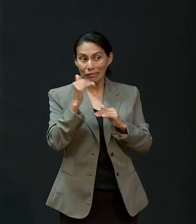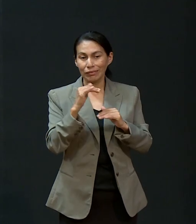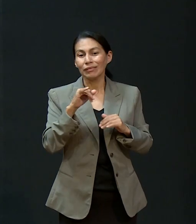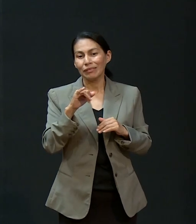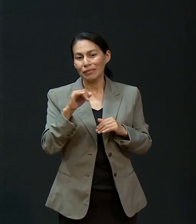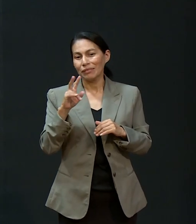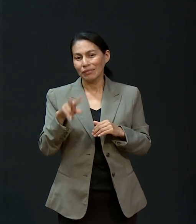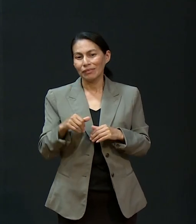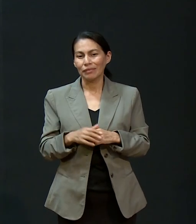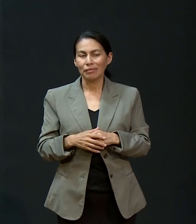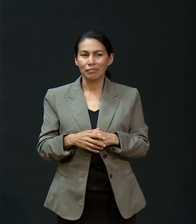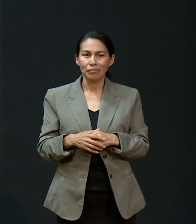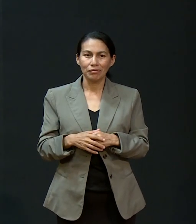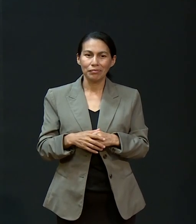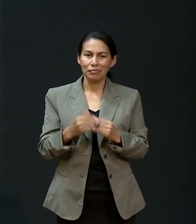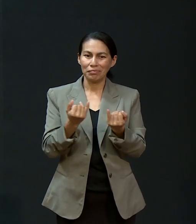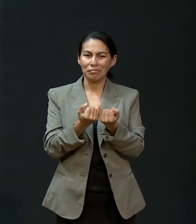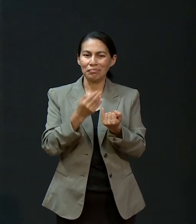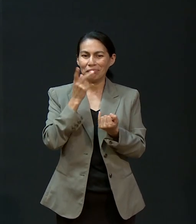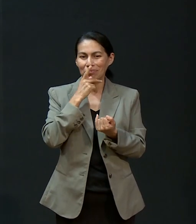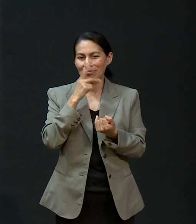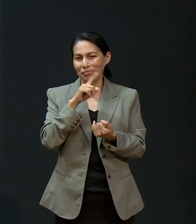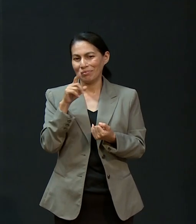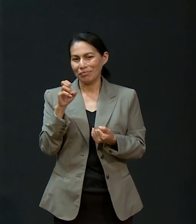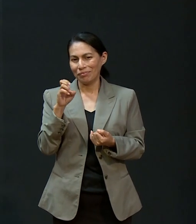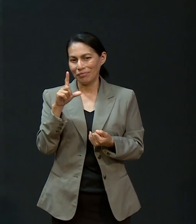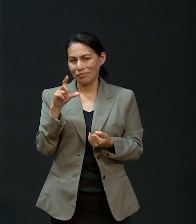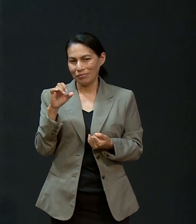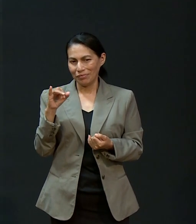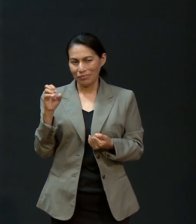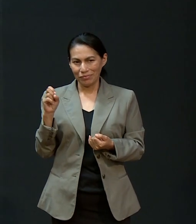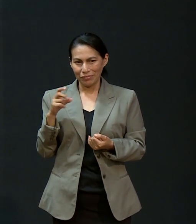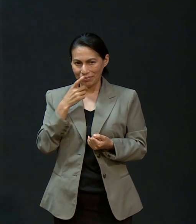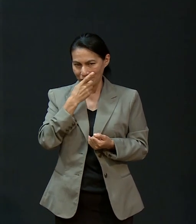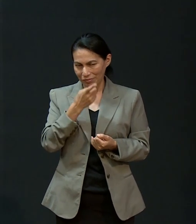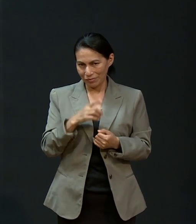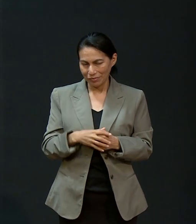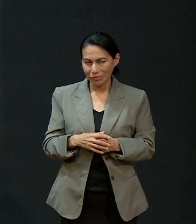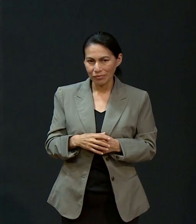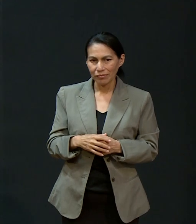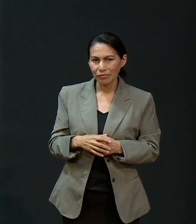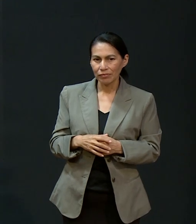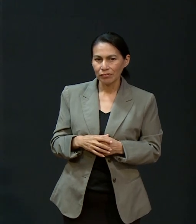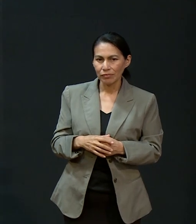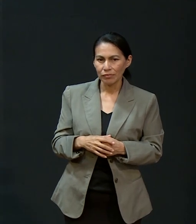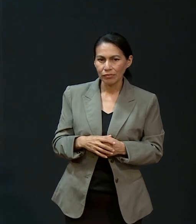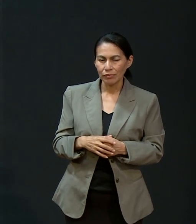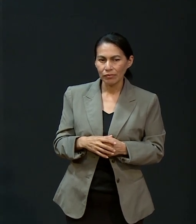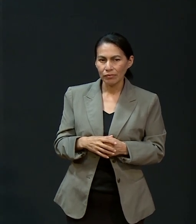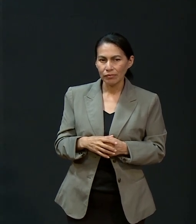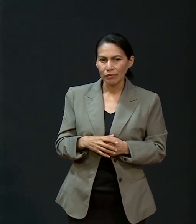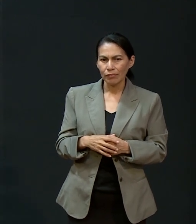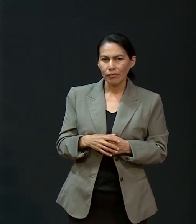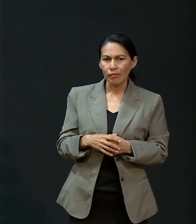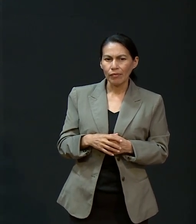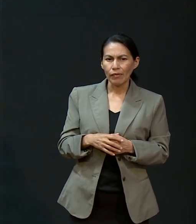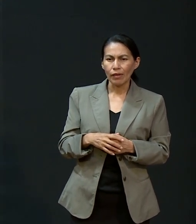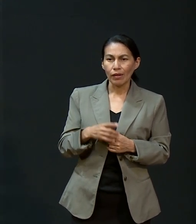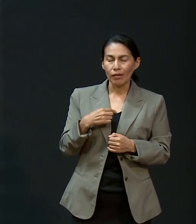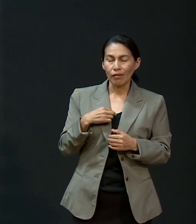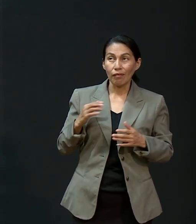¿no? Sí, otro nivel, como dice el pastor Cedillo. Y este, y pues aún más,